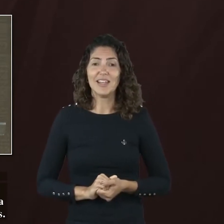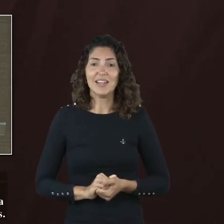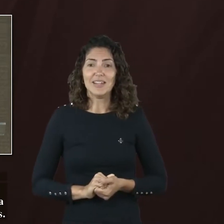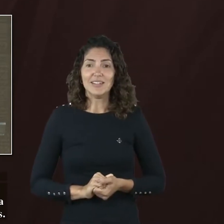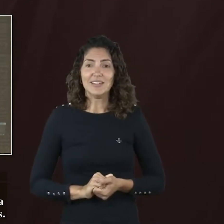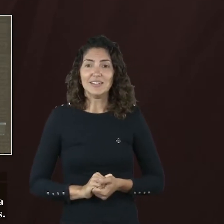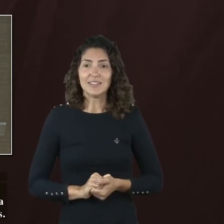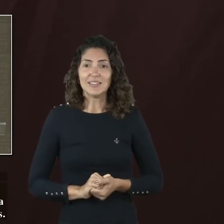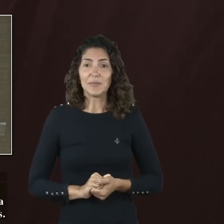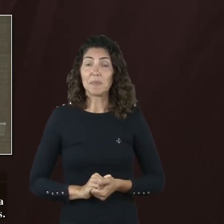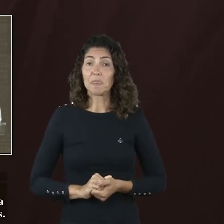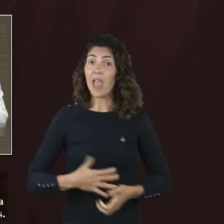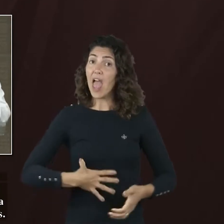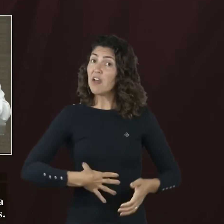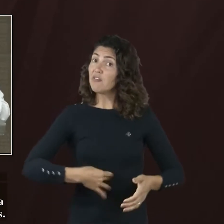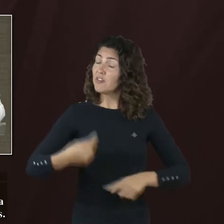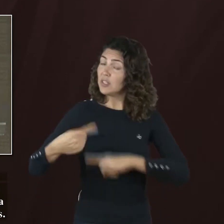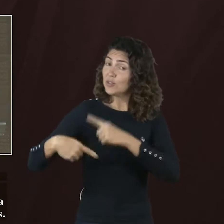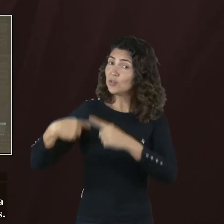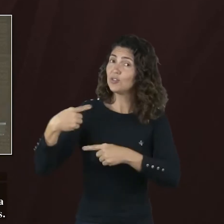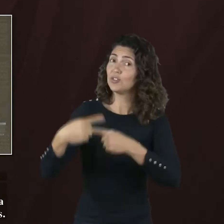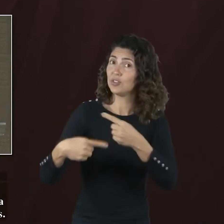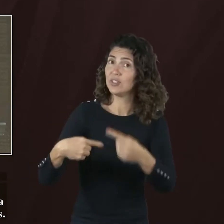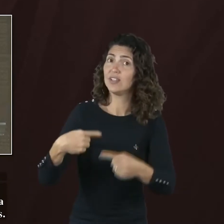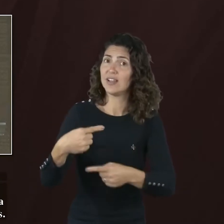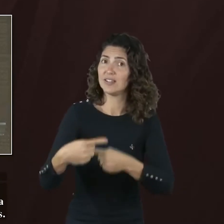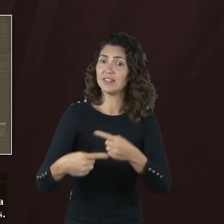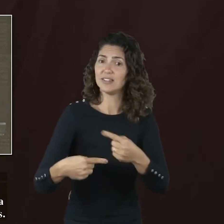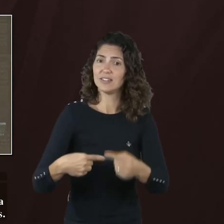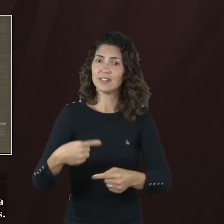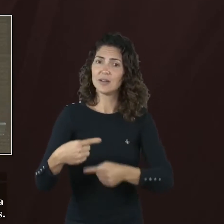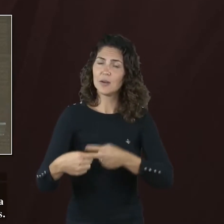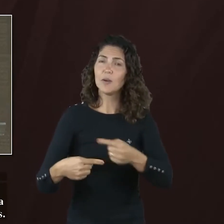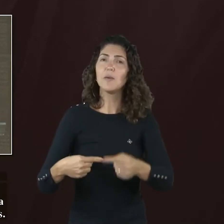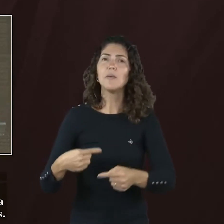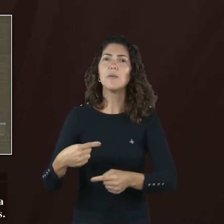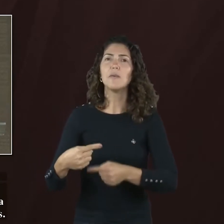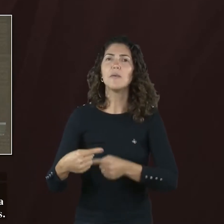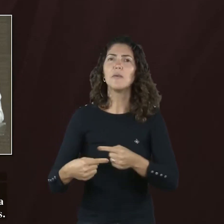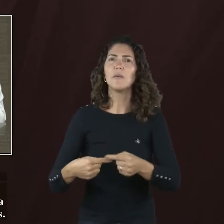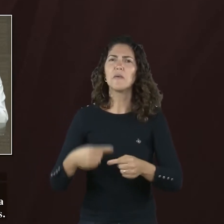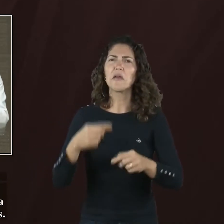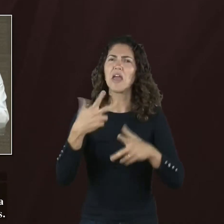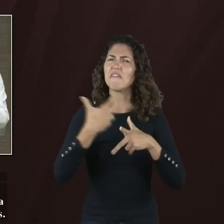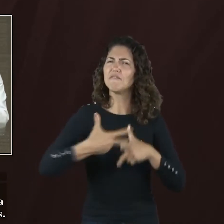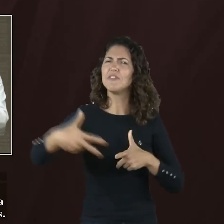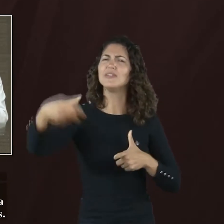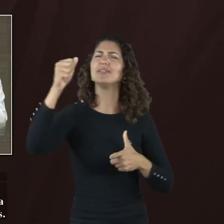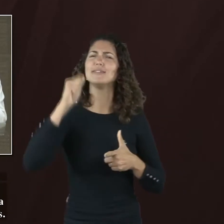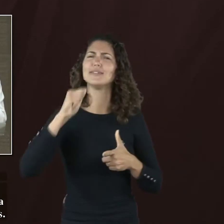a porta dos seus inimigos. Inimigo de Cristo.